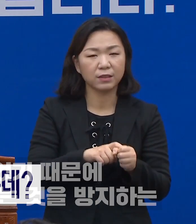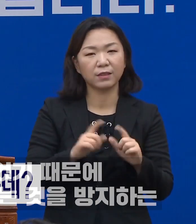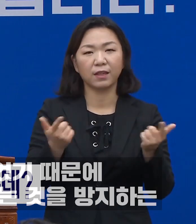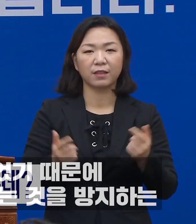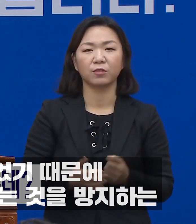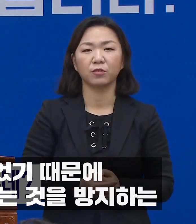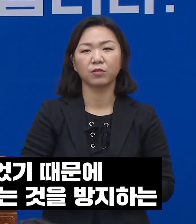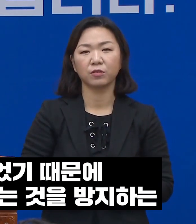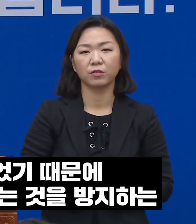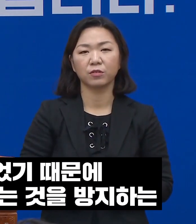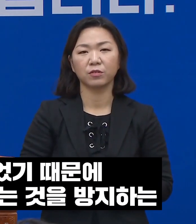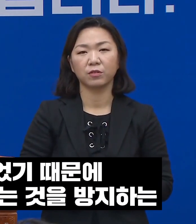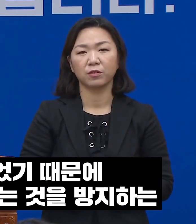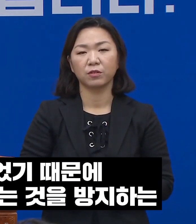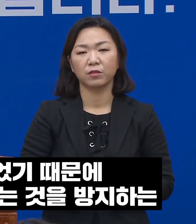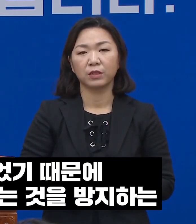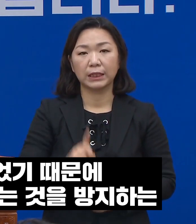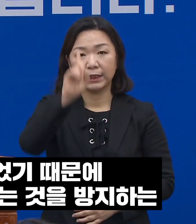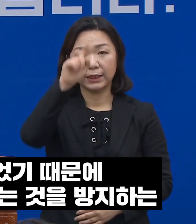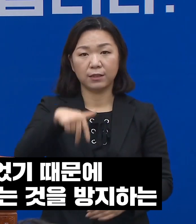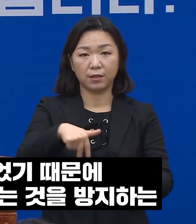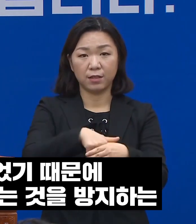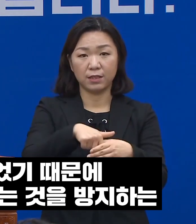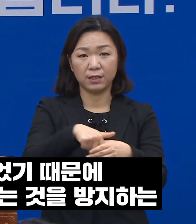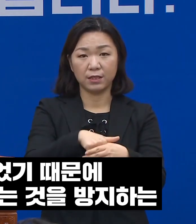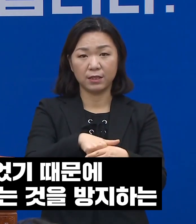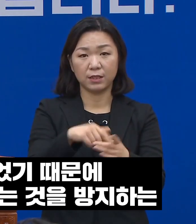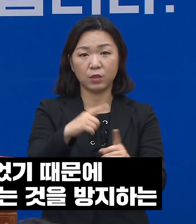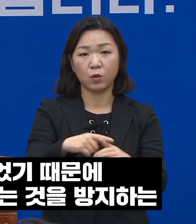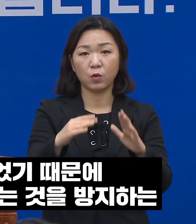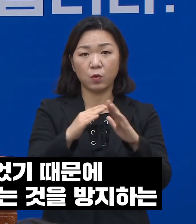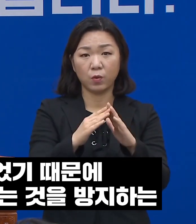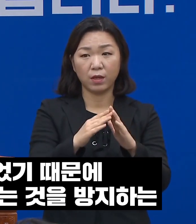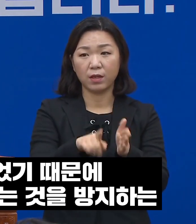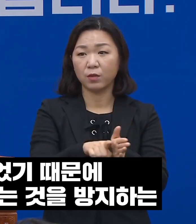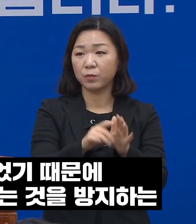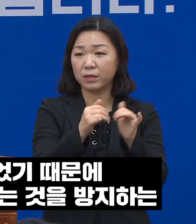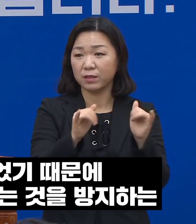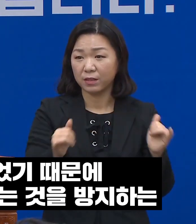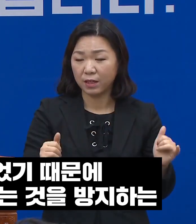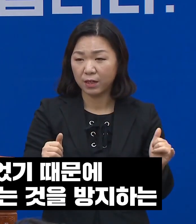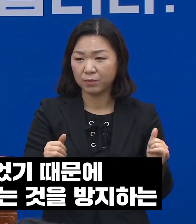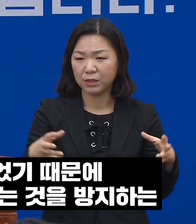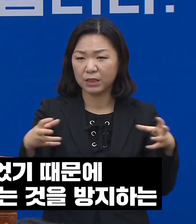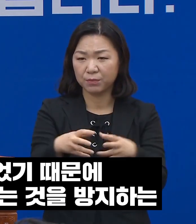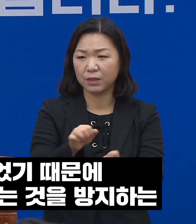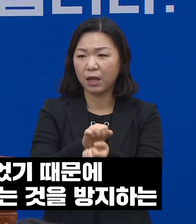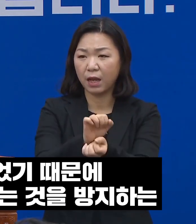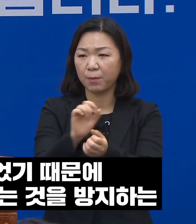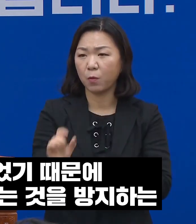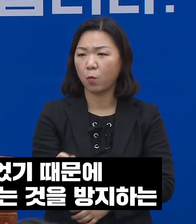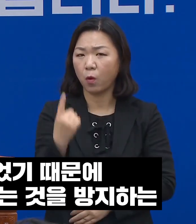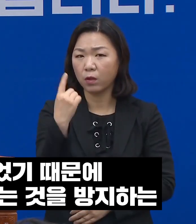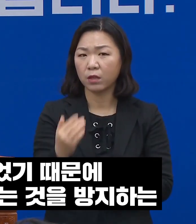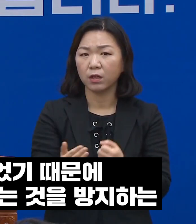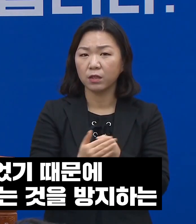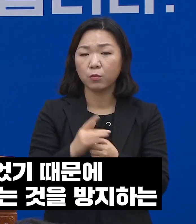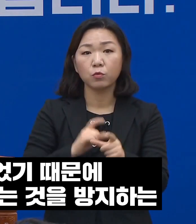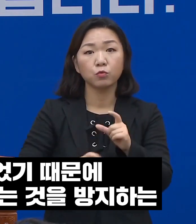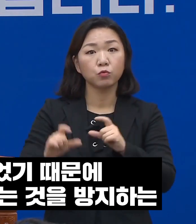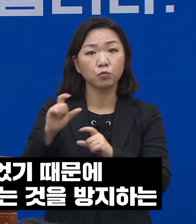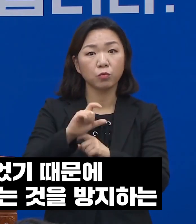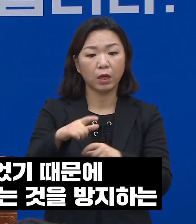것만은 아닙니다. 우리는 신천지 교인들이 집단 감염원이었기 때문에 그 집단 감염원으로부터